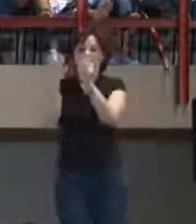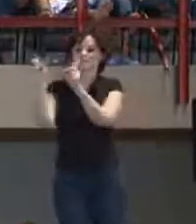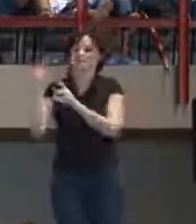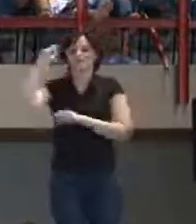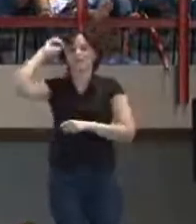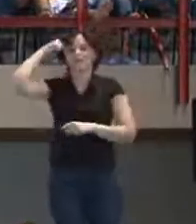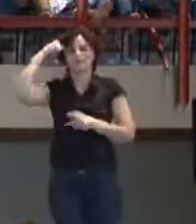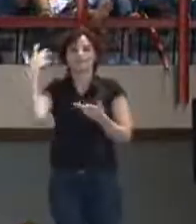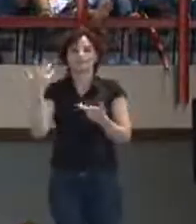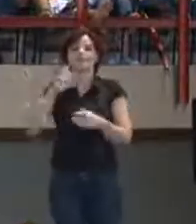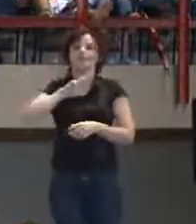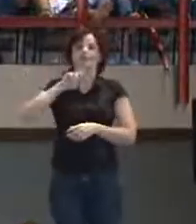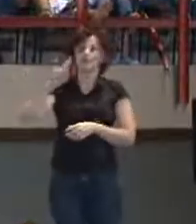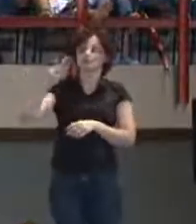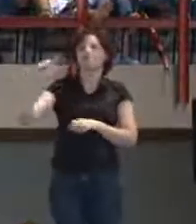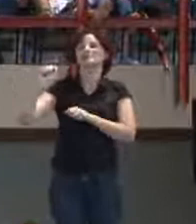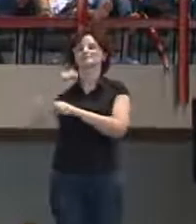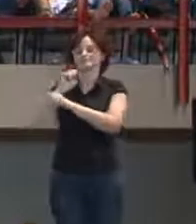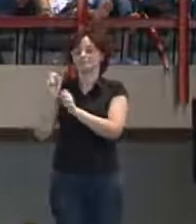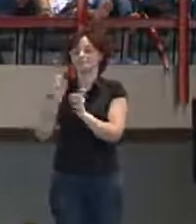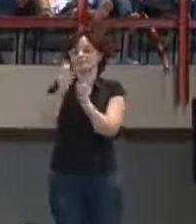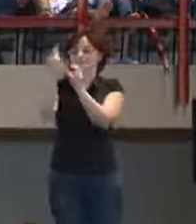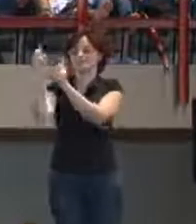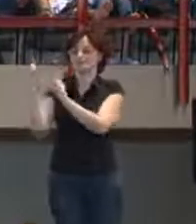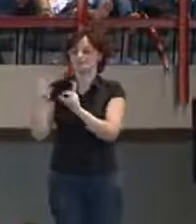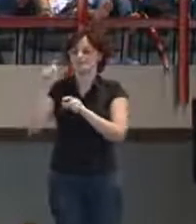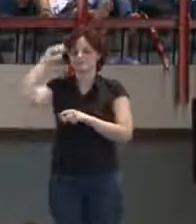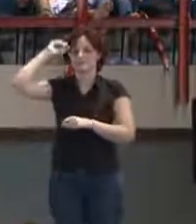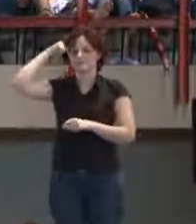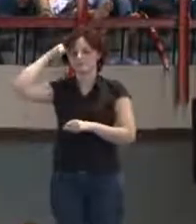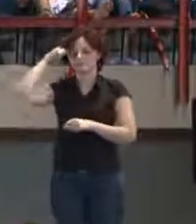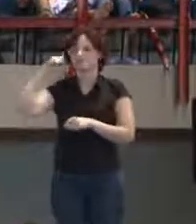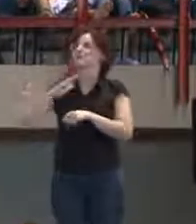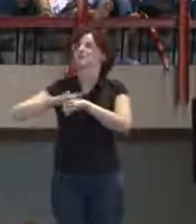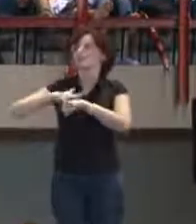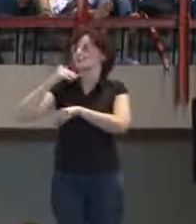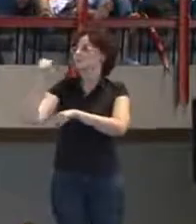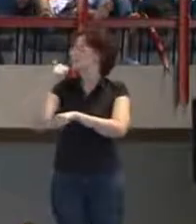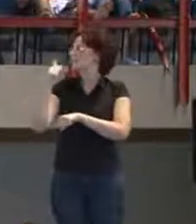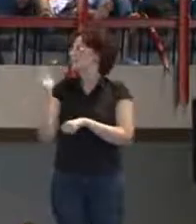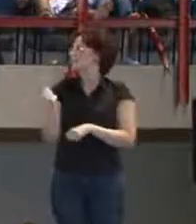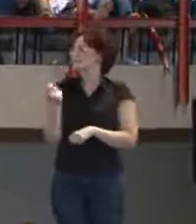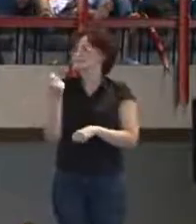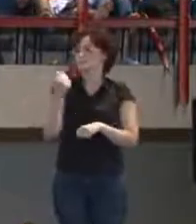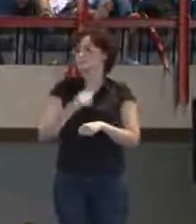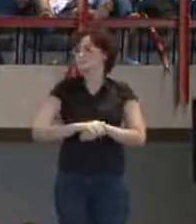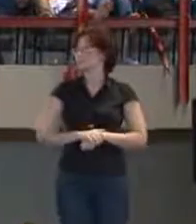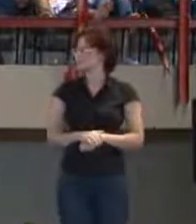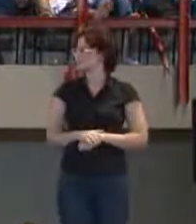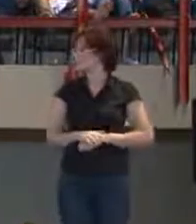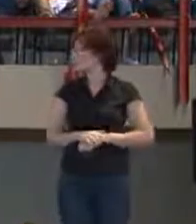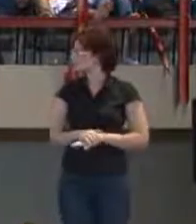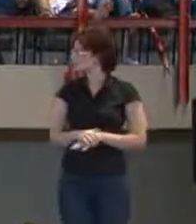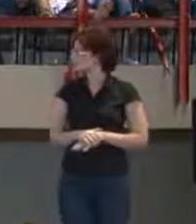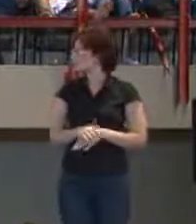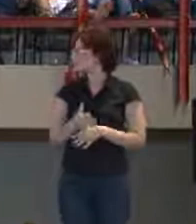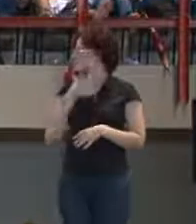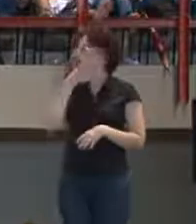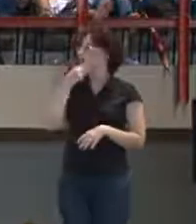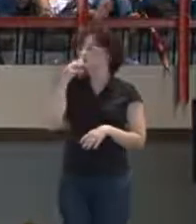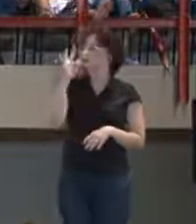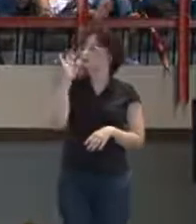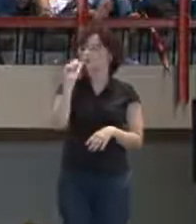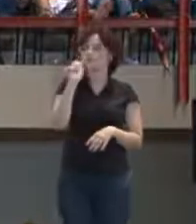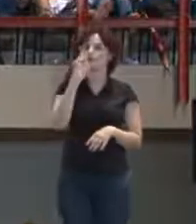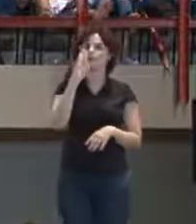Tá? O Fábio, agora, quando ele estava fazendo a apresentação, que ele pediu para vocês virem, né? Vamos ser óbvios, gente.